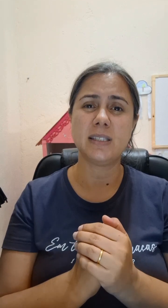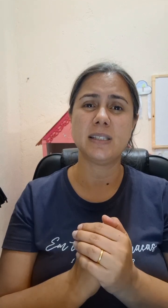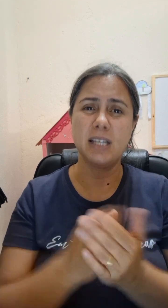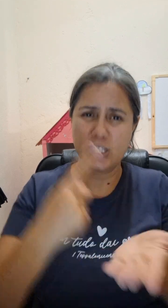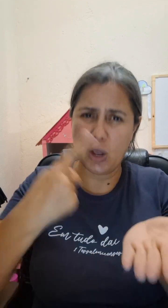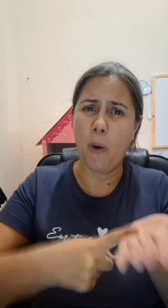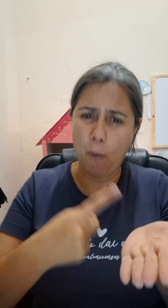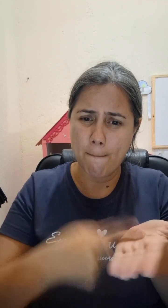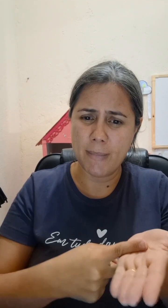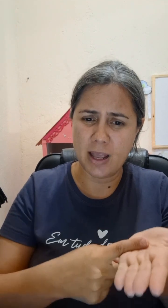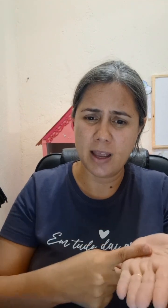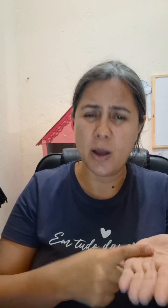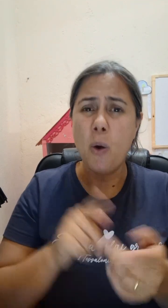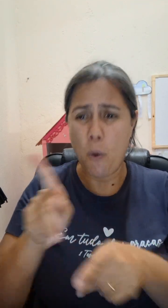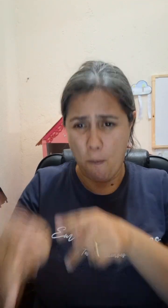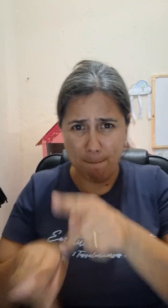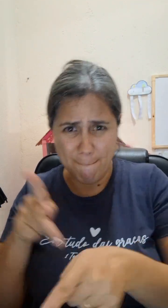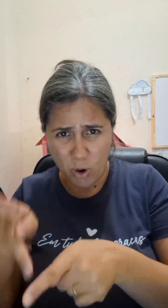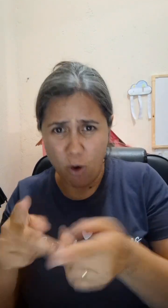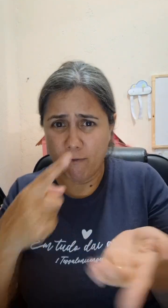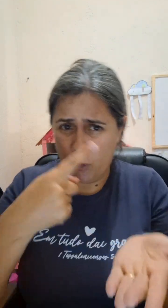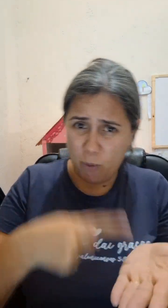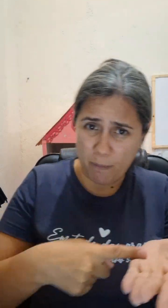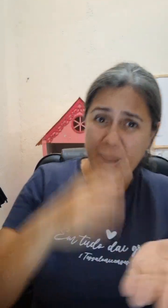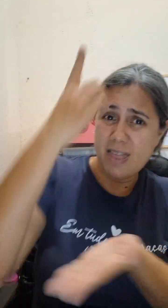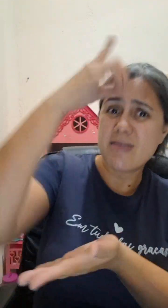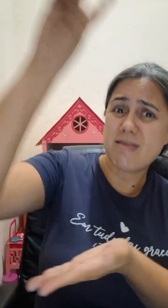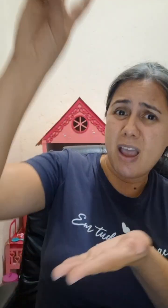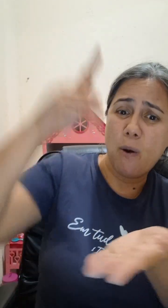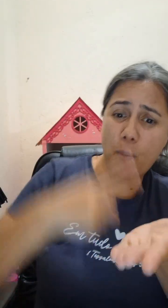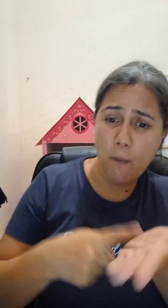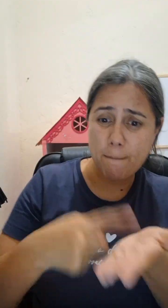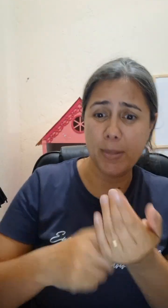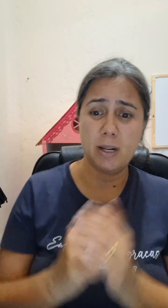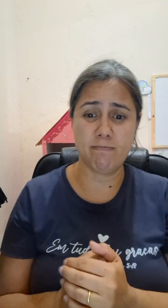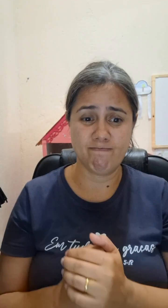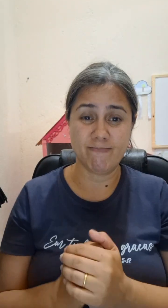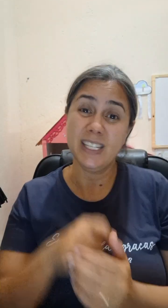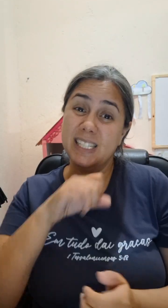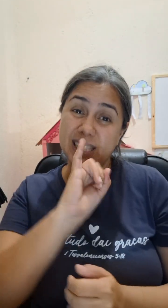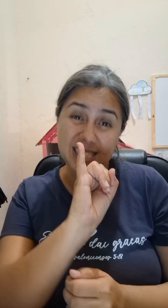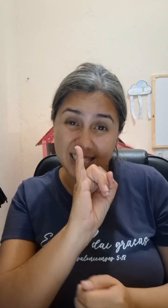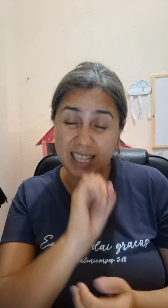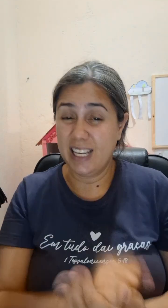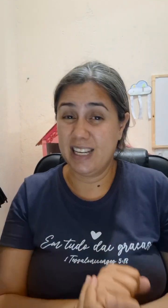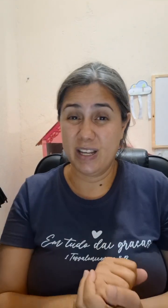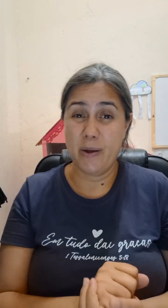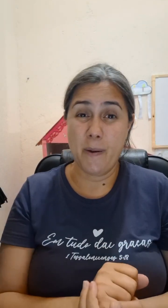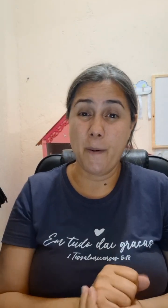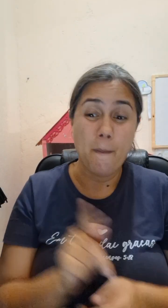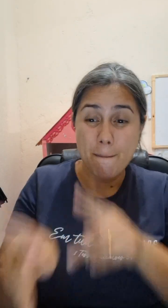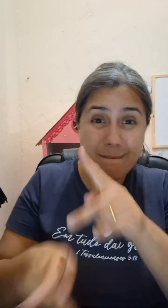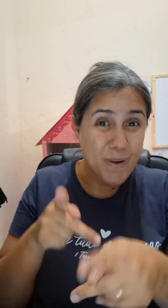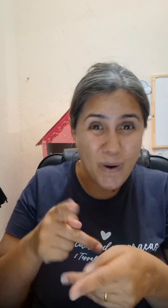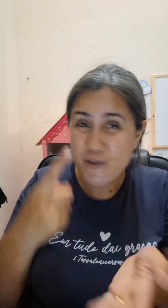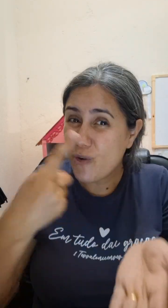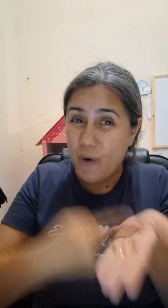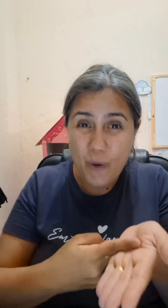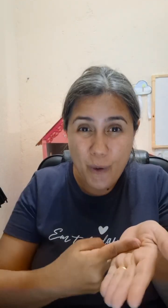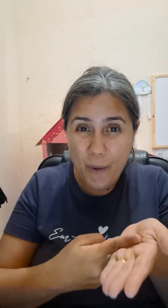precisa cumprir. O povo precisa cumprir e Deus precisa cumprir também. Mas